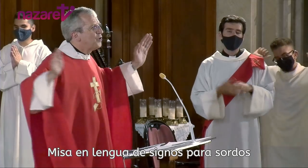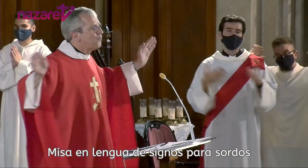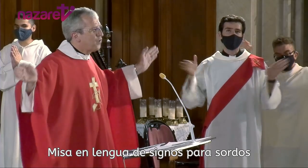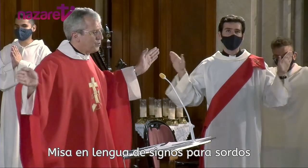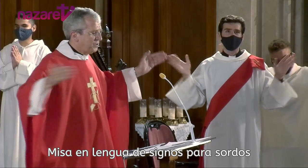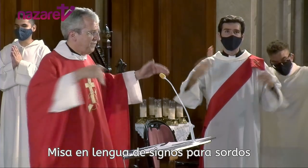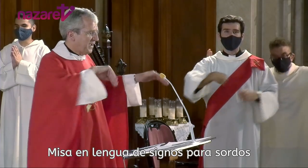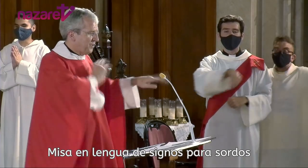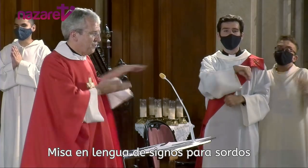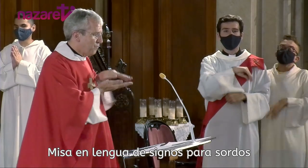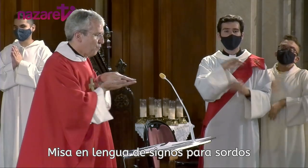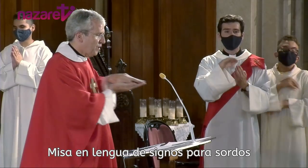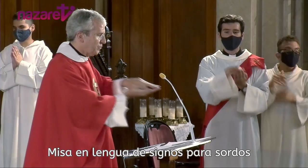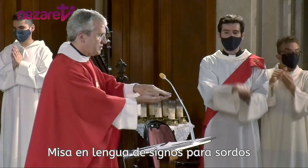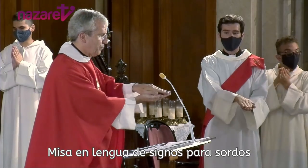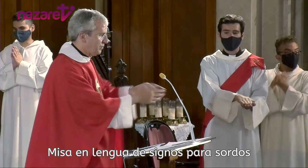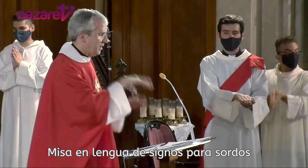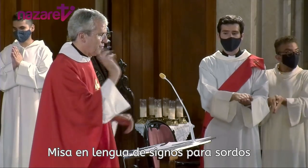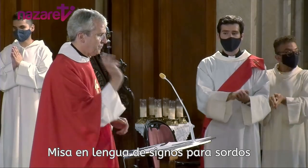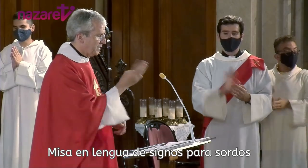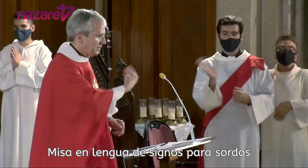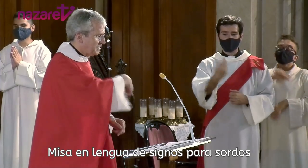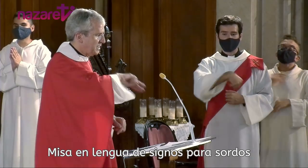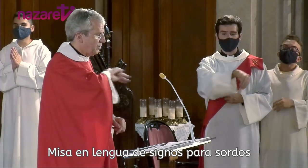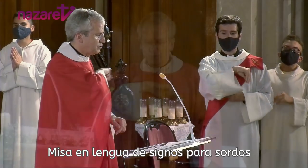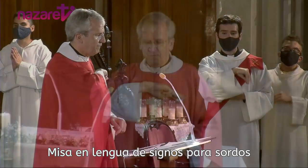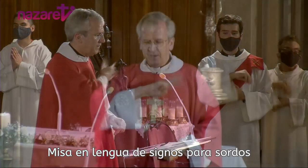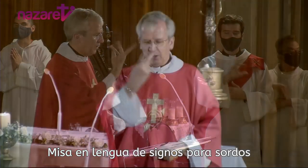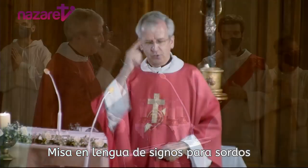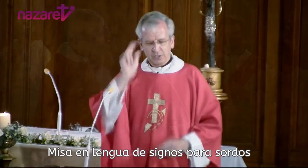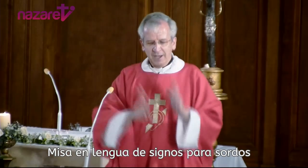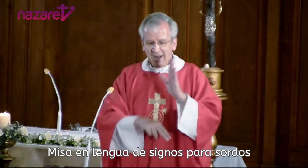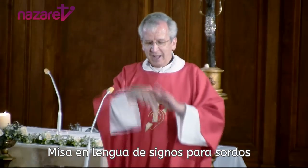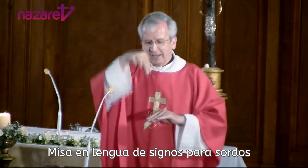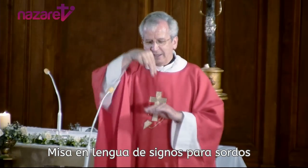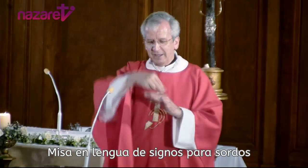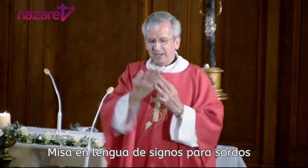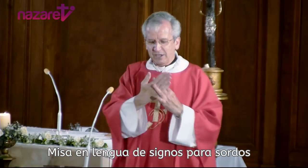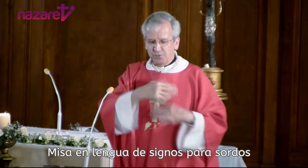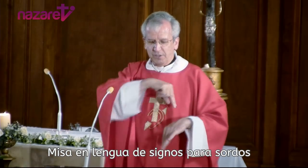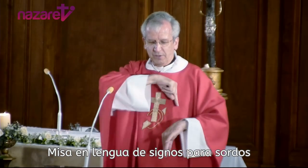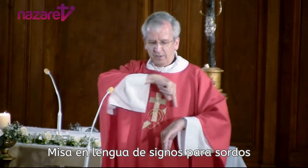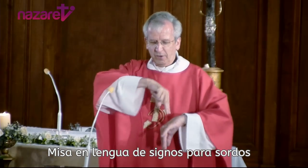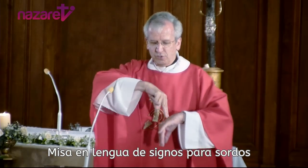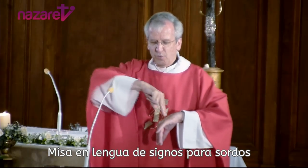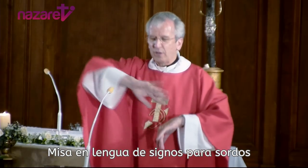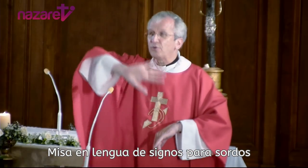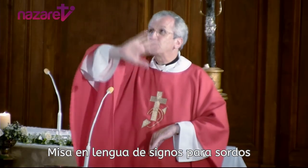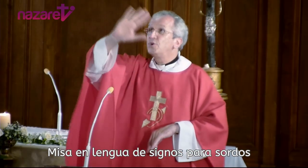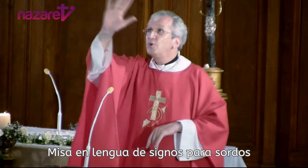fue crucificado, muerto y sepultado, descendió a los infiernos. Al tercer día resucitó de entre los muertos, subió